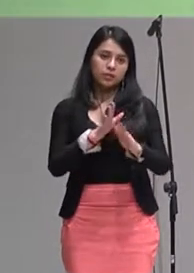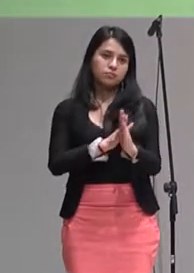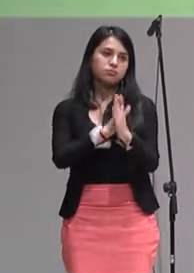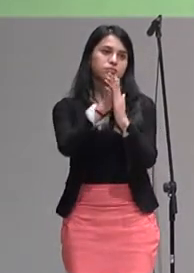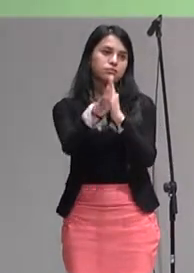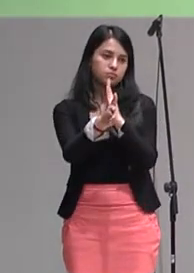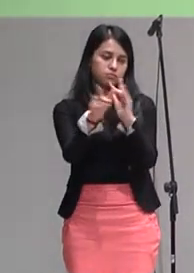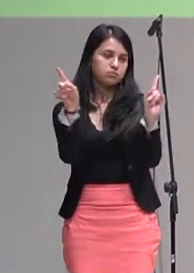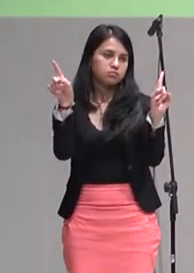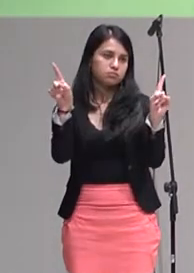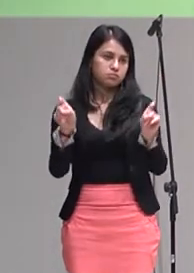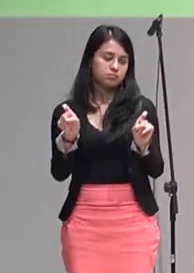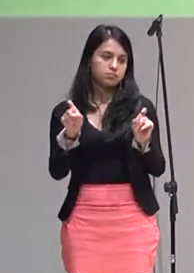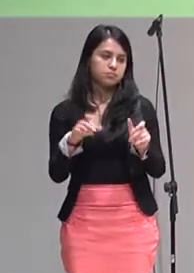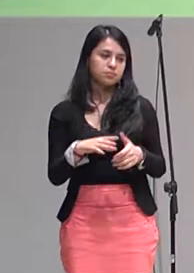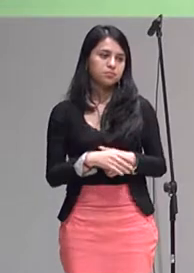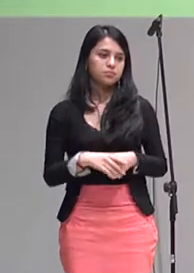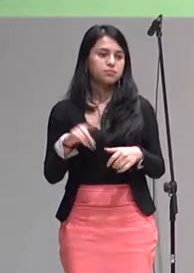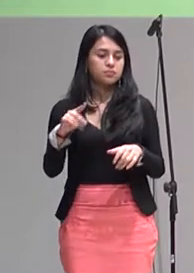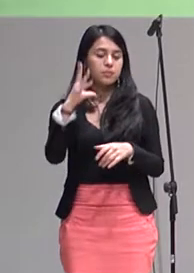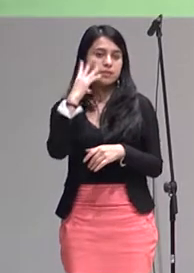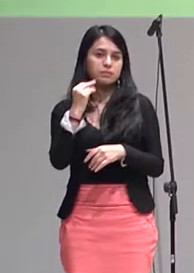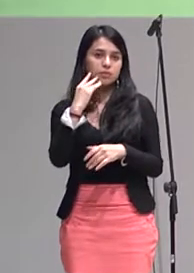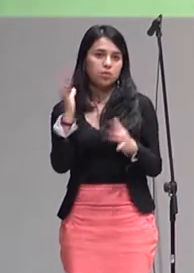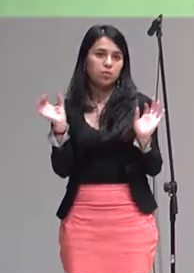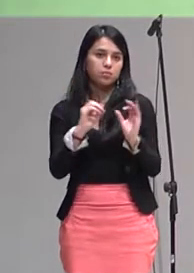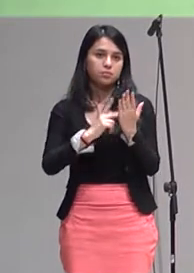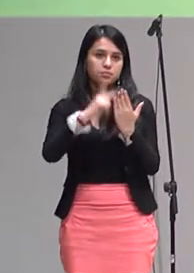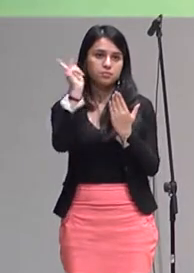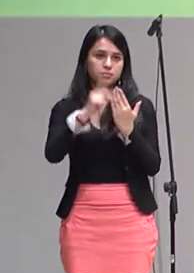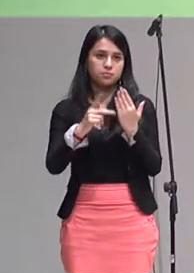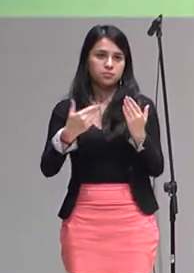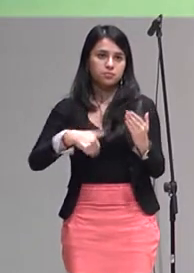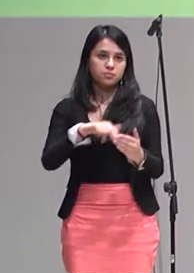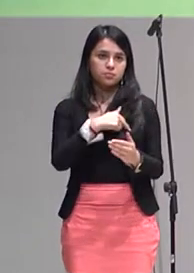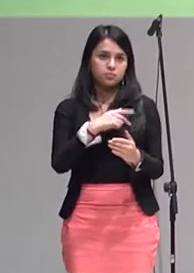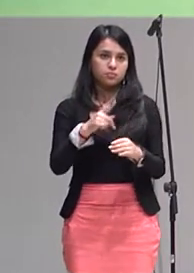sobre la experiencia o el proyecto que adelantamos